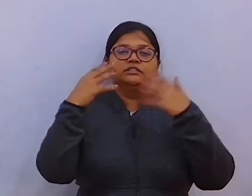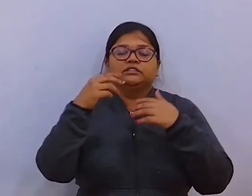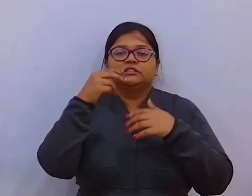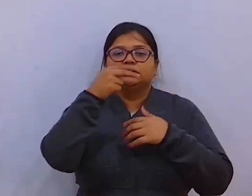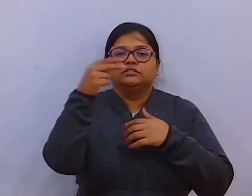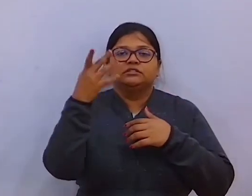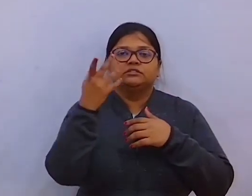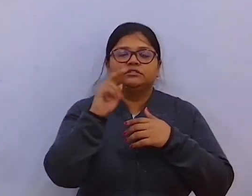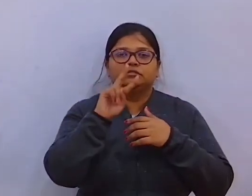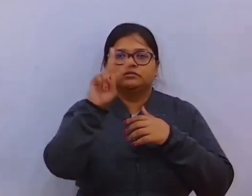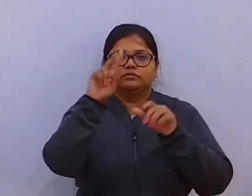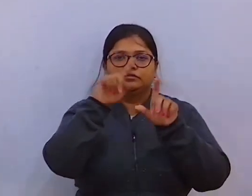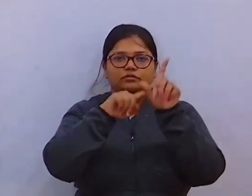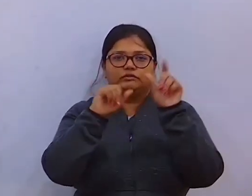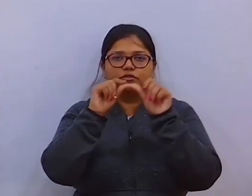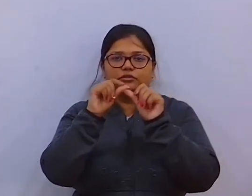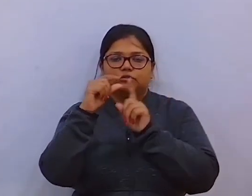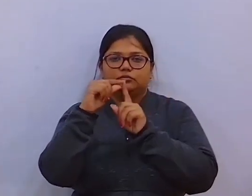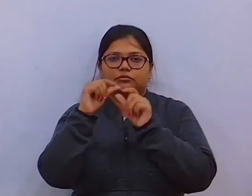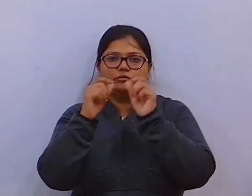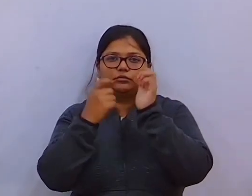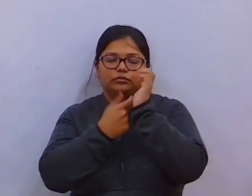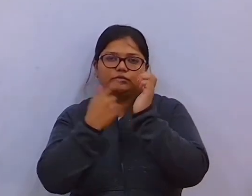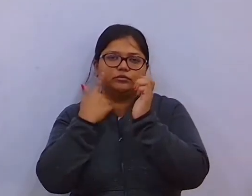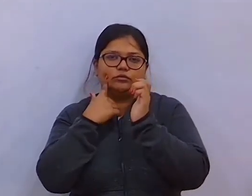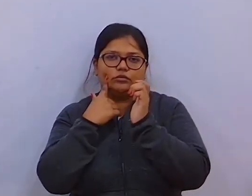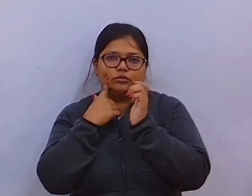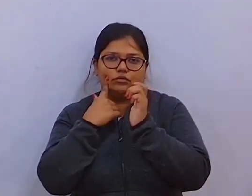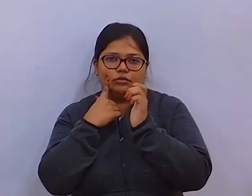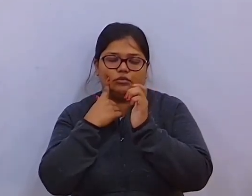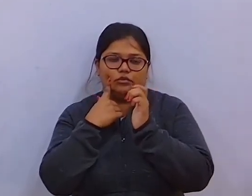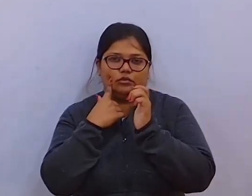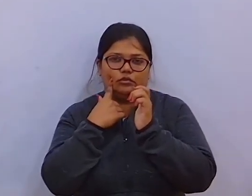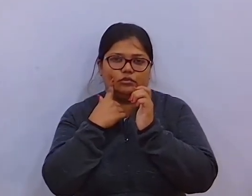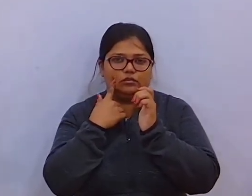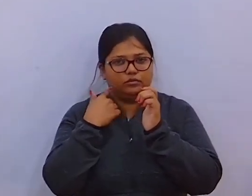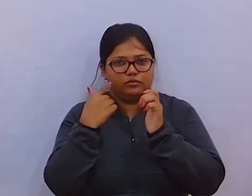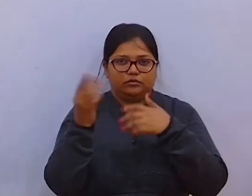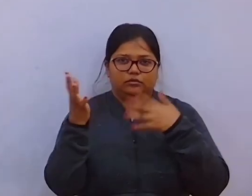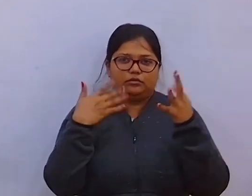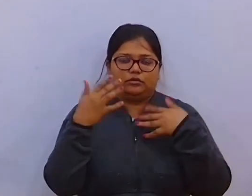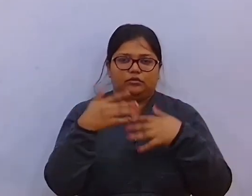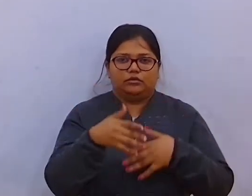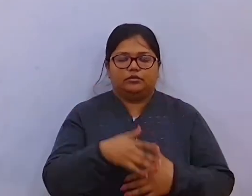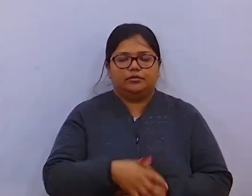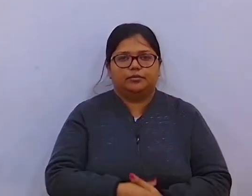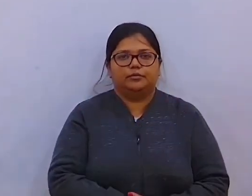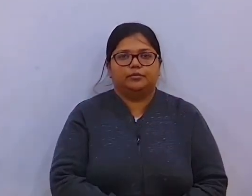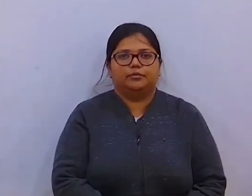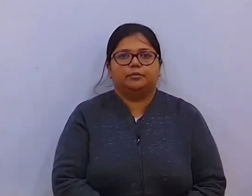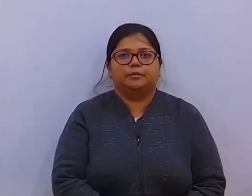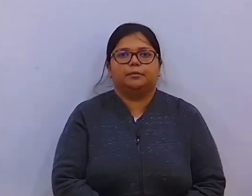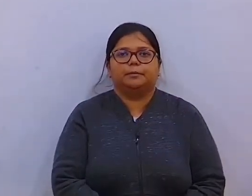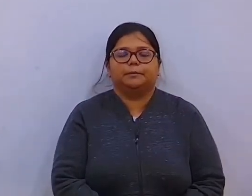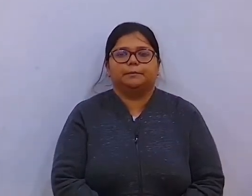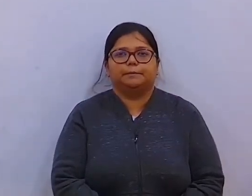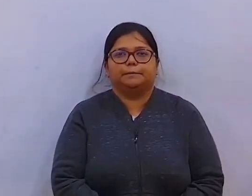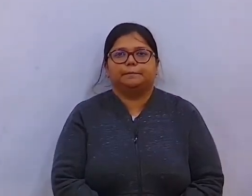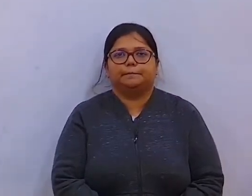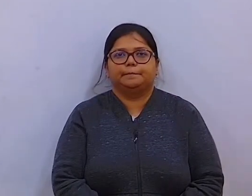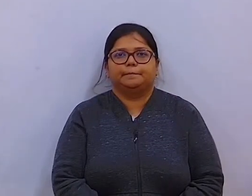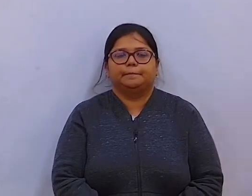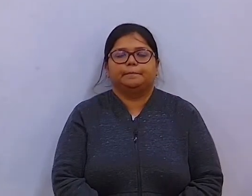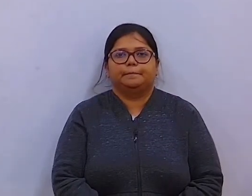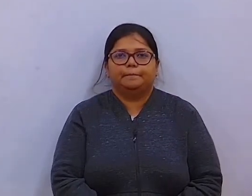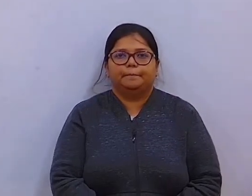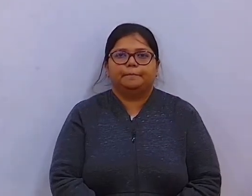है, मतलब अभी इन द सेंस मैं अभी करेंटली की बात नहीं कर रही हूँ, मैं एक इमेजिन करो कि भारत में जो पवने हैं वो लो प्रेशर